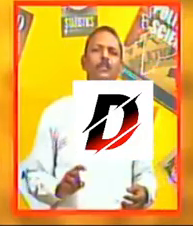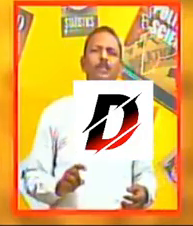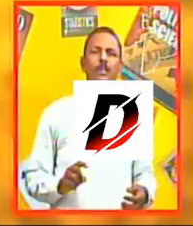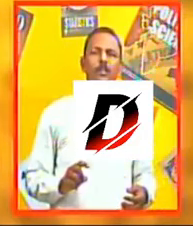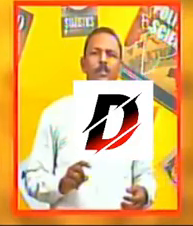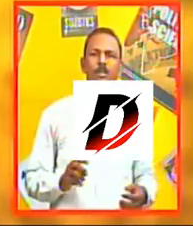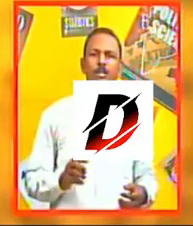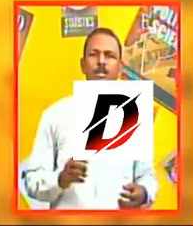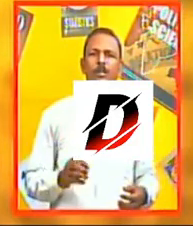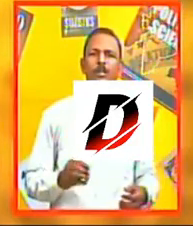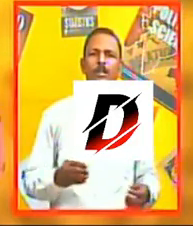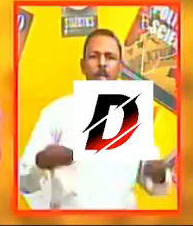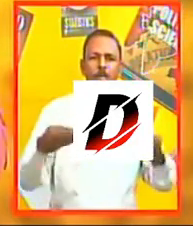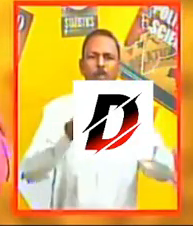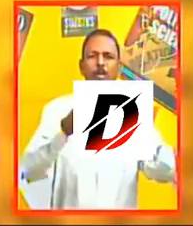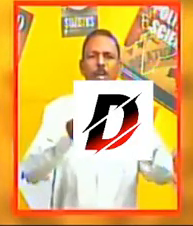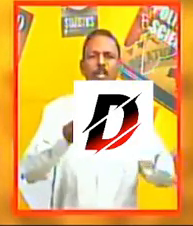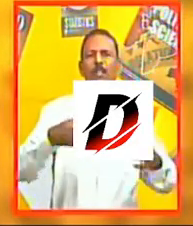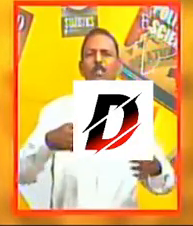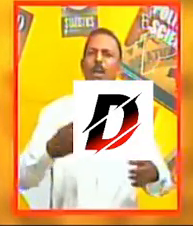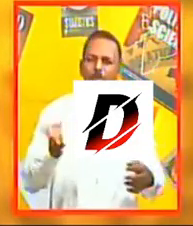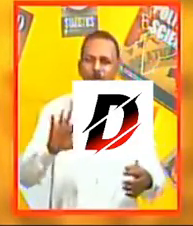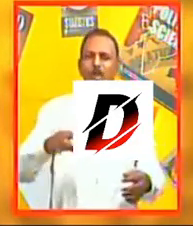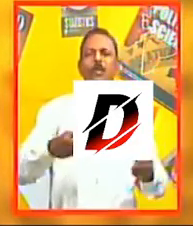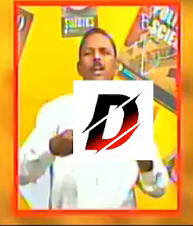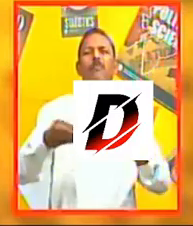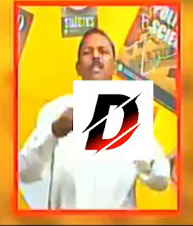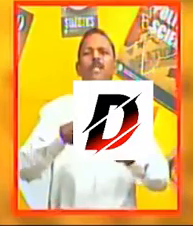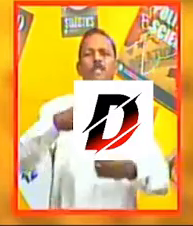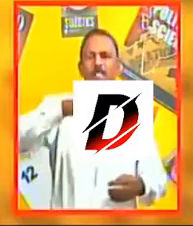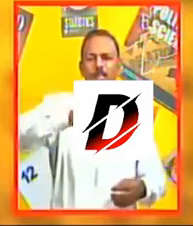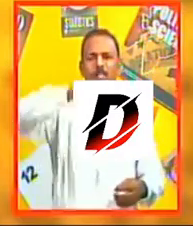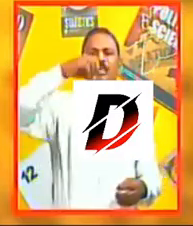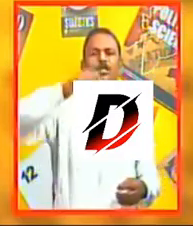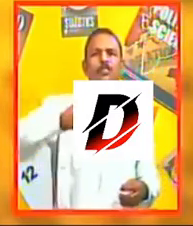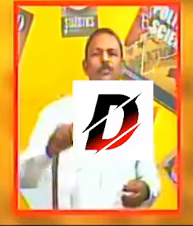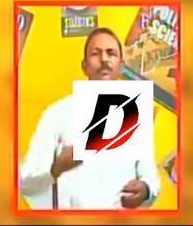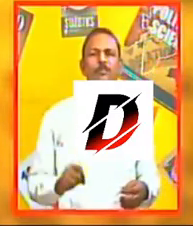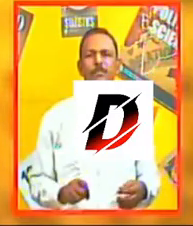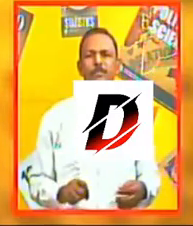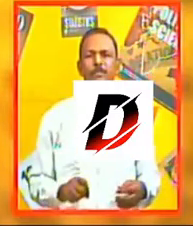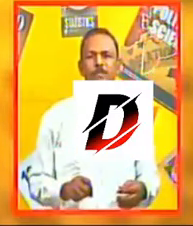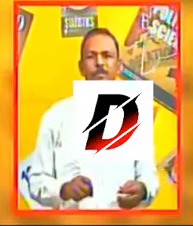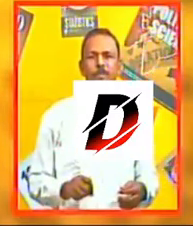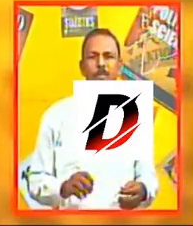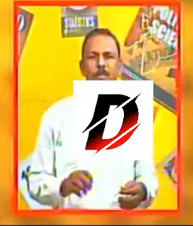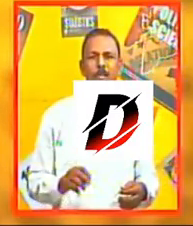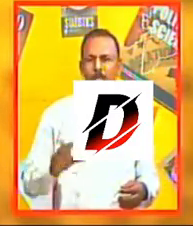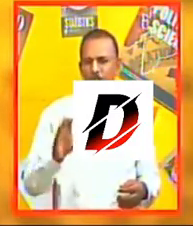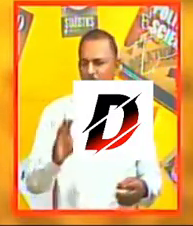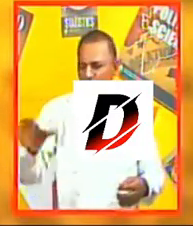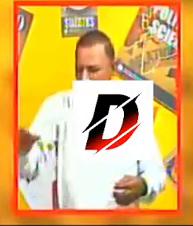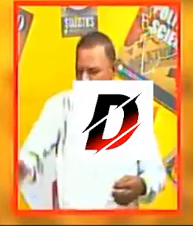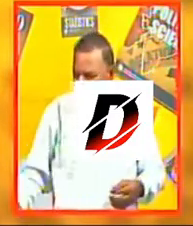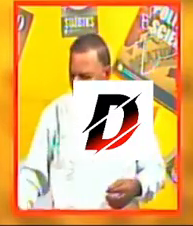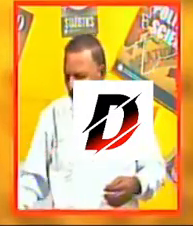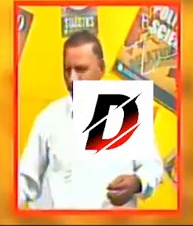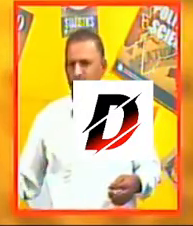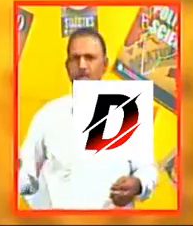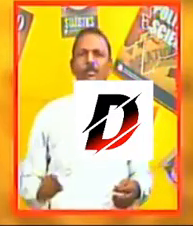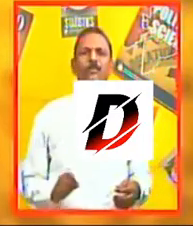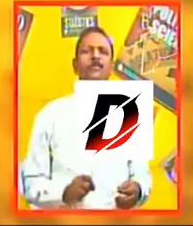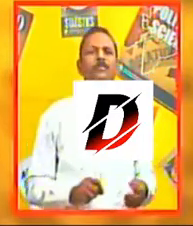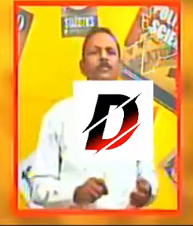ஒன்றை தேர்வு செய்ய அல்லது பொருந்தாத ஒன்றை கண்டுபிடிக்க இதுக்கு நமக்கு பயன்படும். எல்லாம் புக்குடைய பேக் சைடில் தான் இருக்குது. இருந்தாலும் என்ன பண்ணுறங்க, இதை நீங்கள்